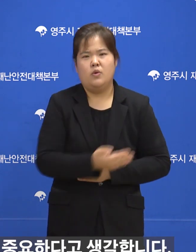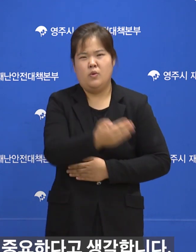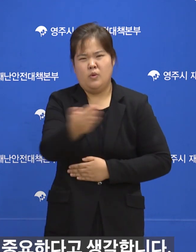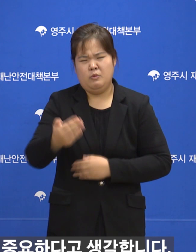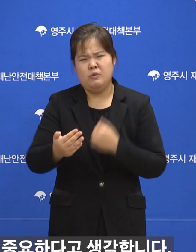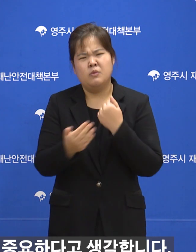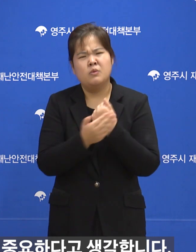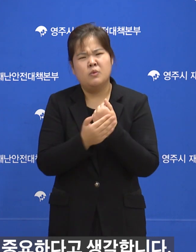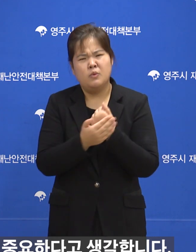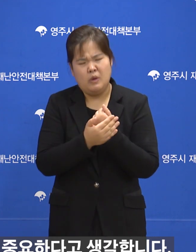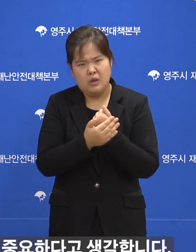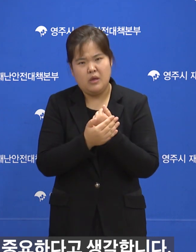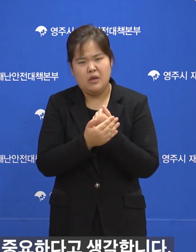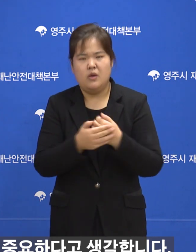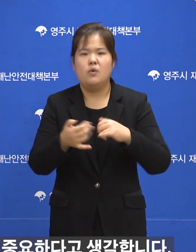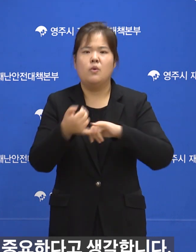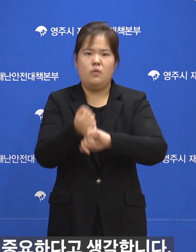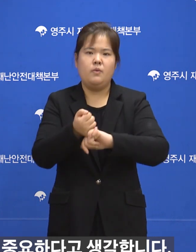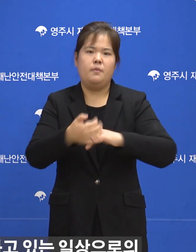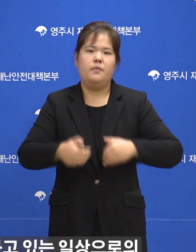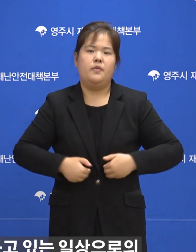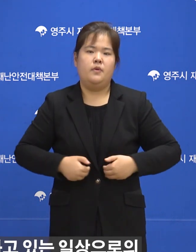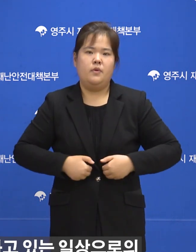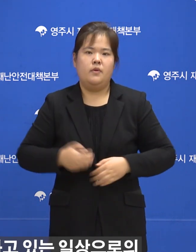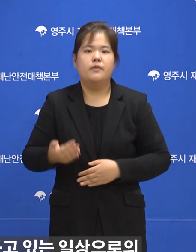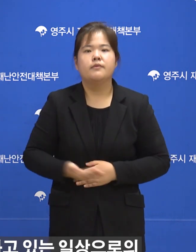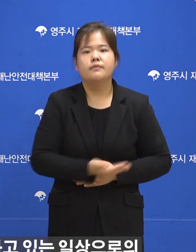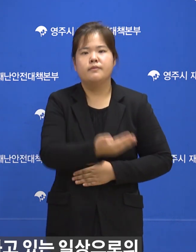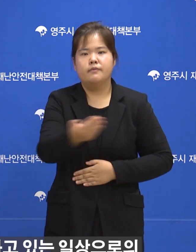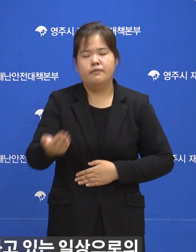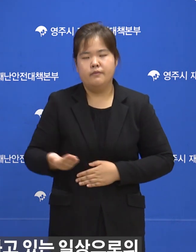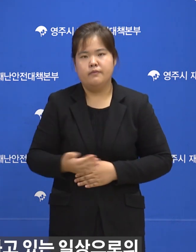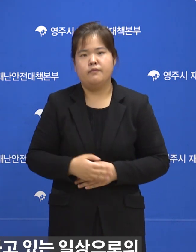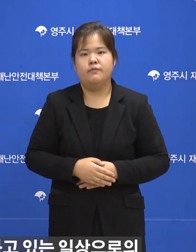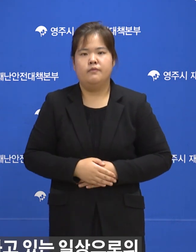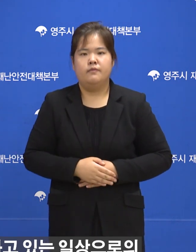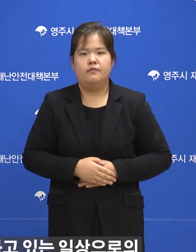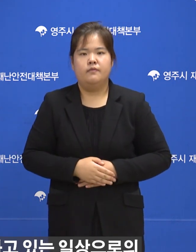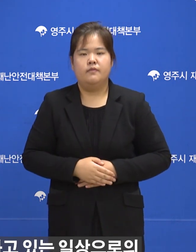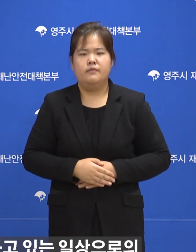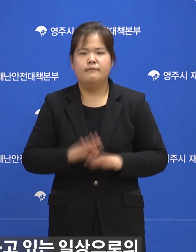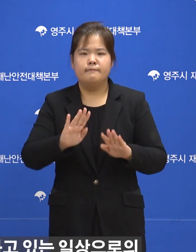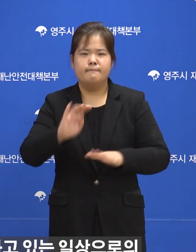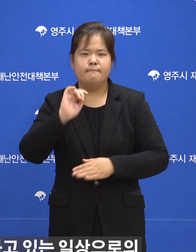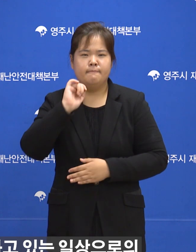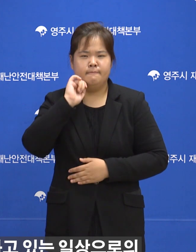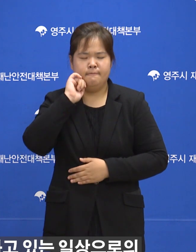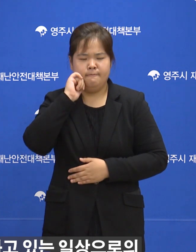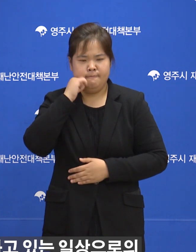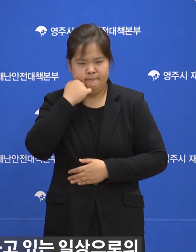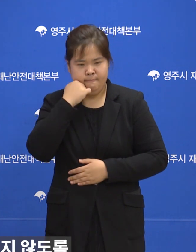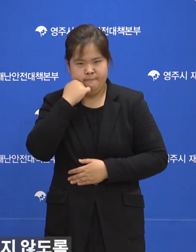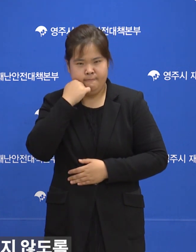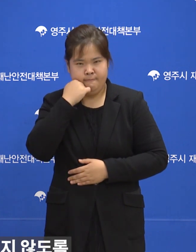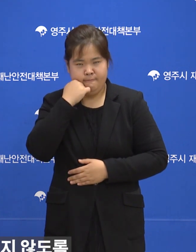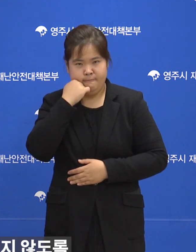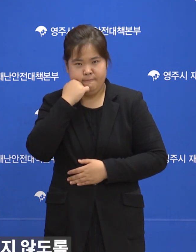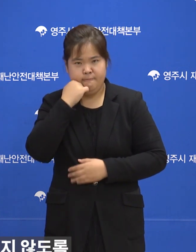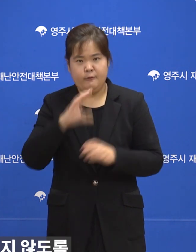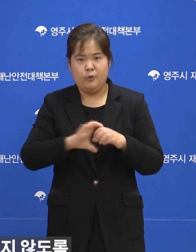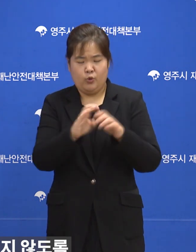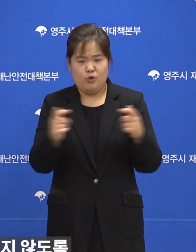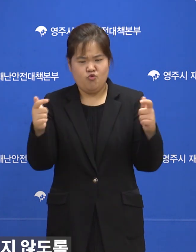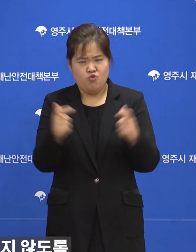협력과 실천이 무엇보다 중요하다고 생각합니다. 시민 여러분, 어렵게 찾아가고 있는 일상으로의 복귀가